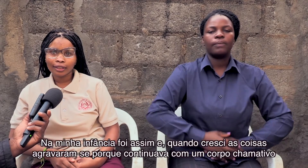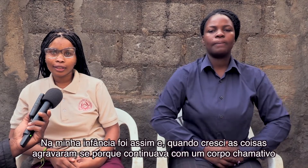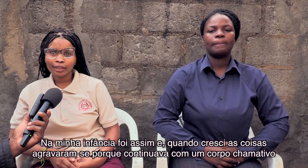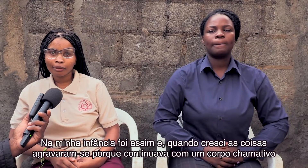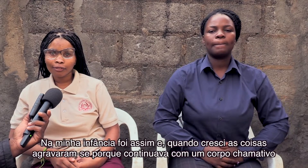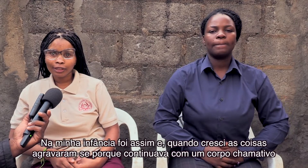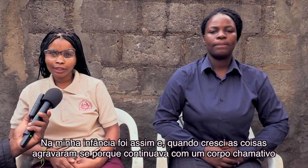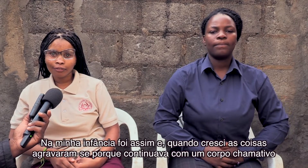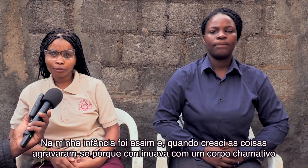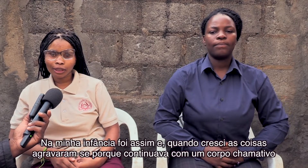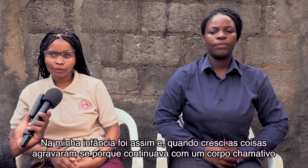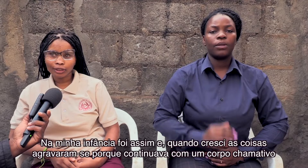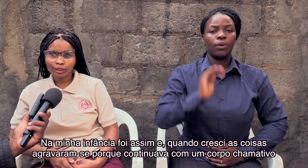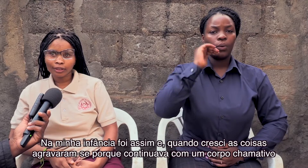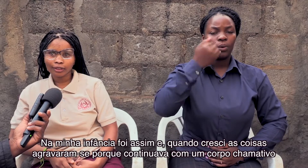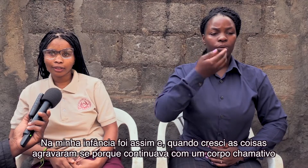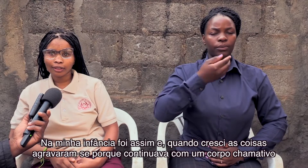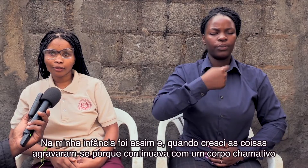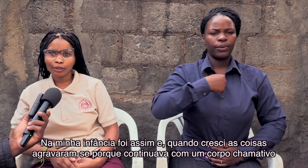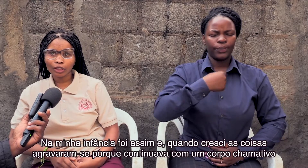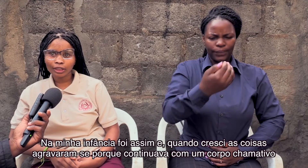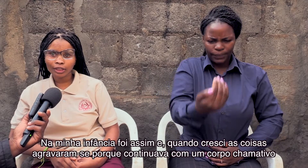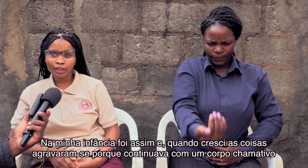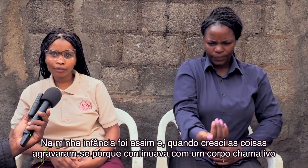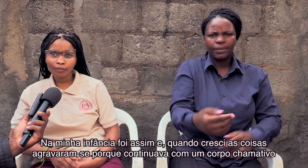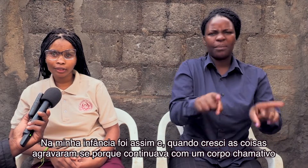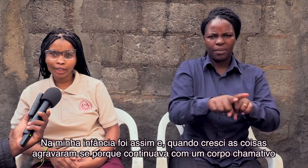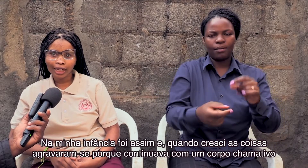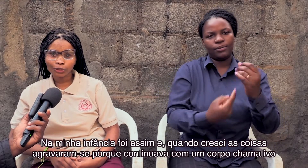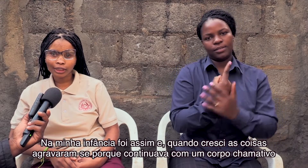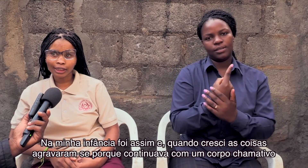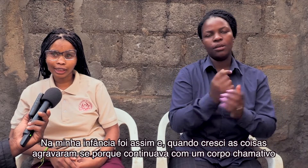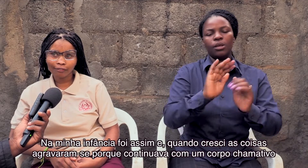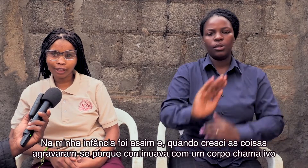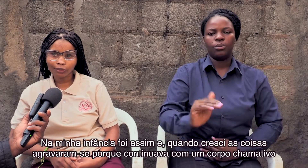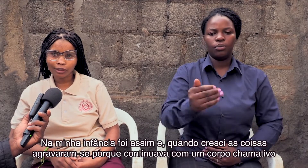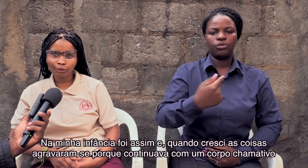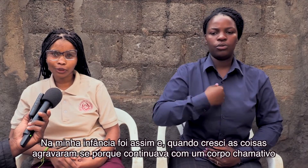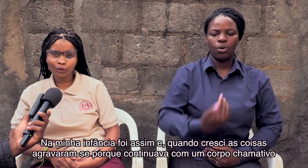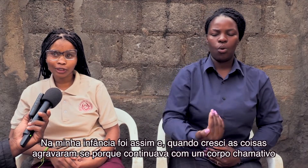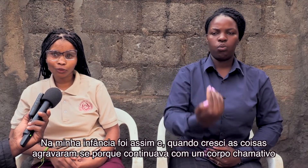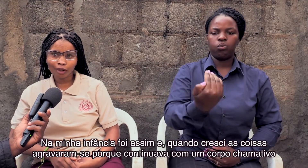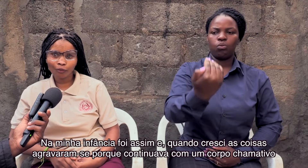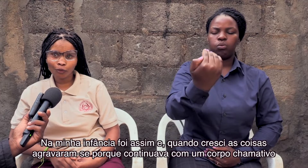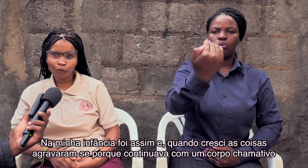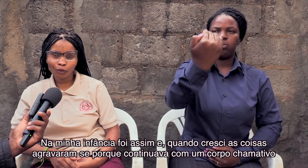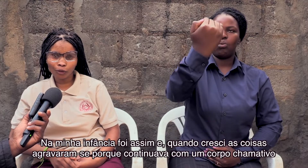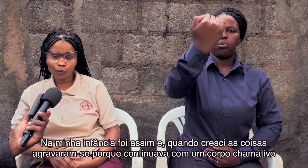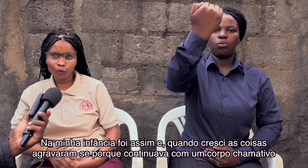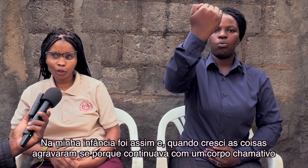E na minha infância foi um bocado assim. E quando eu cresci, as coisas agravaram-se, porque eu continuava com um corpo